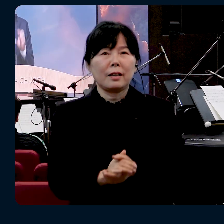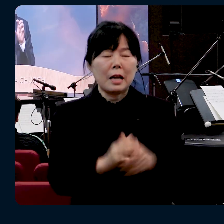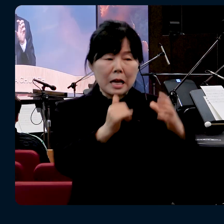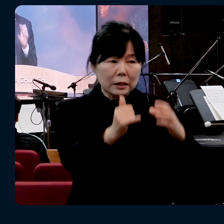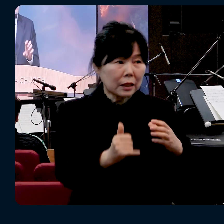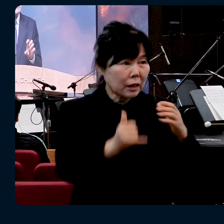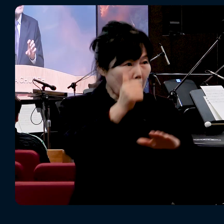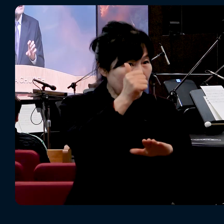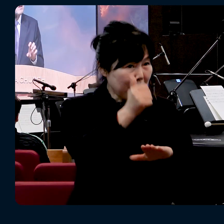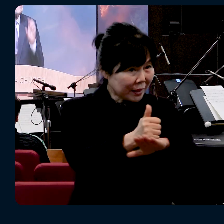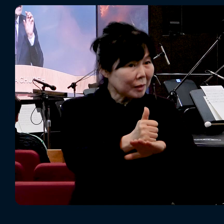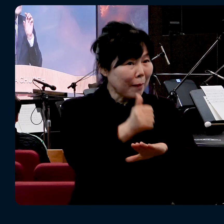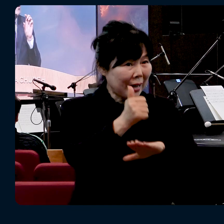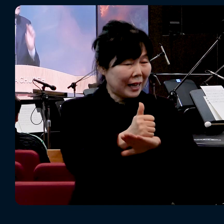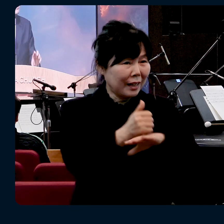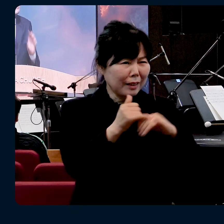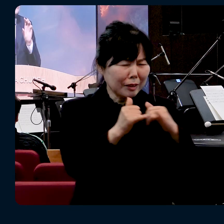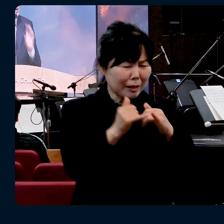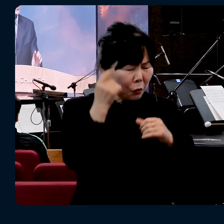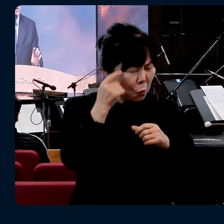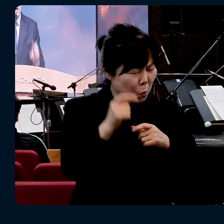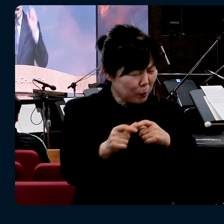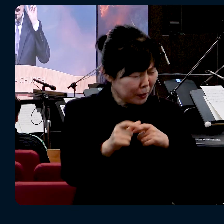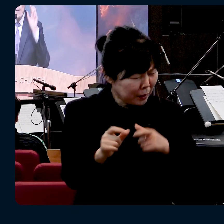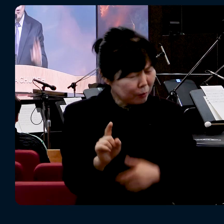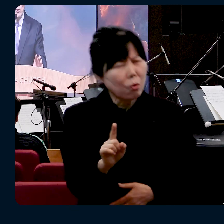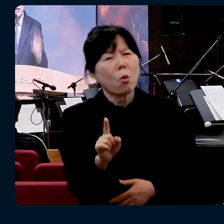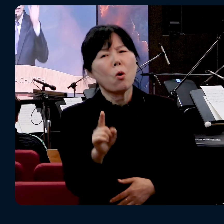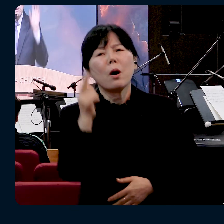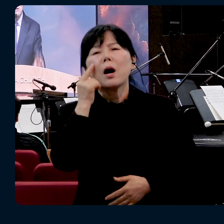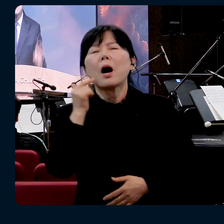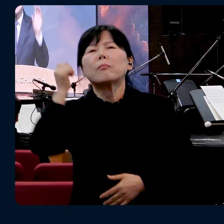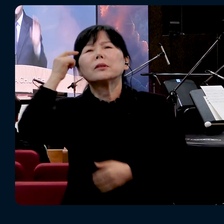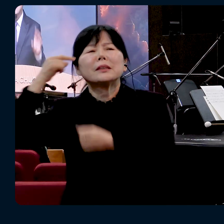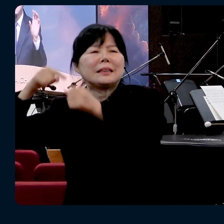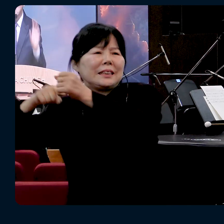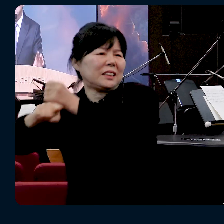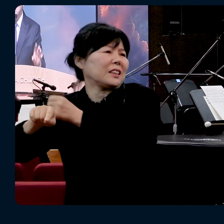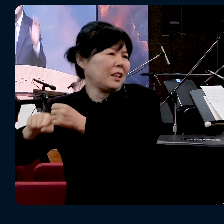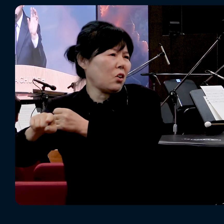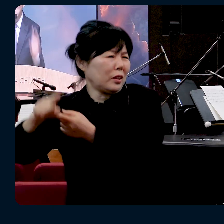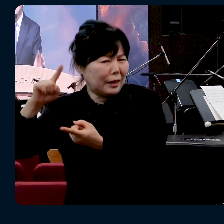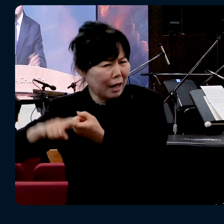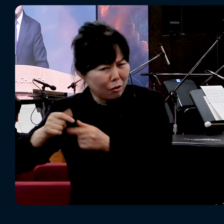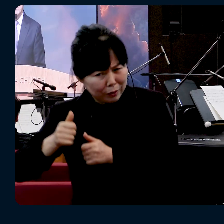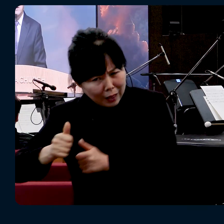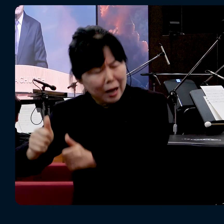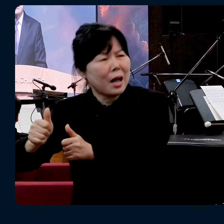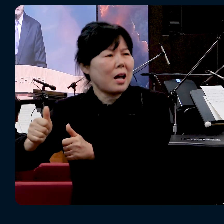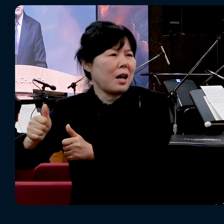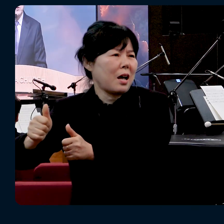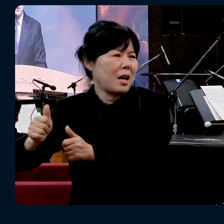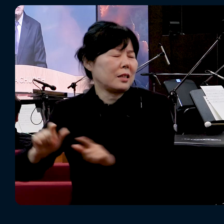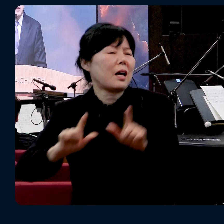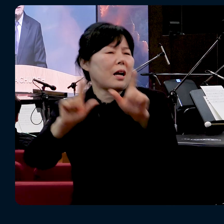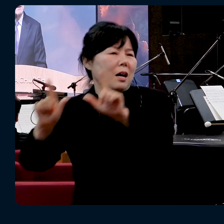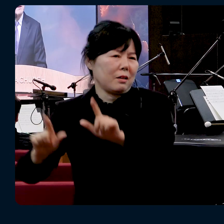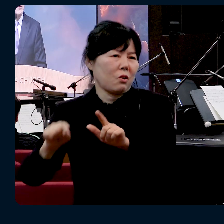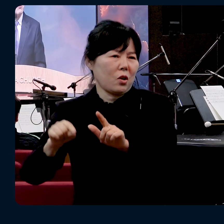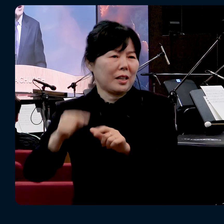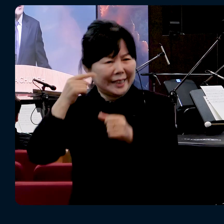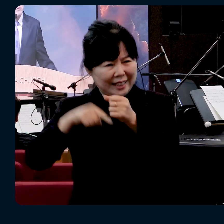세상에서의 마지막 싸움, 그 마지막 고민은 바로 아버지의 뜻을 따르는 것, 그것 때문에 했던